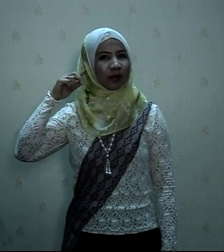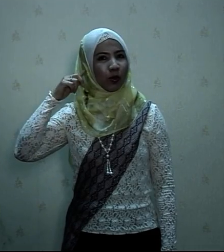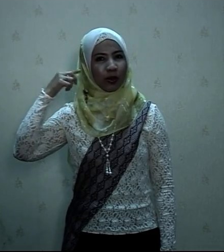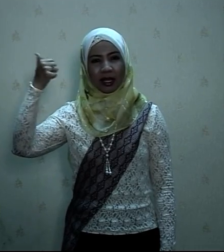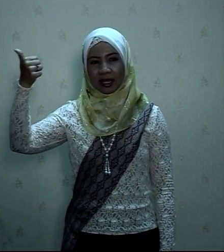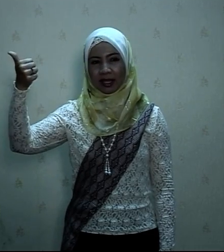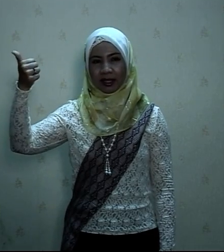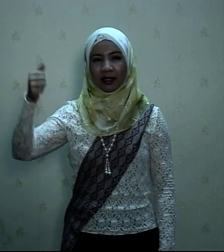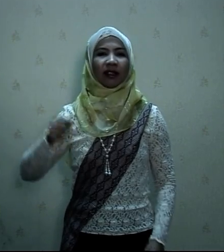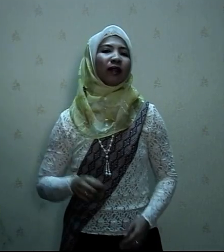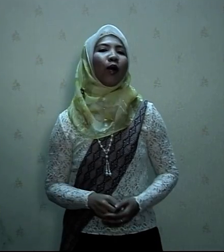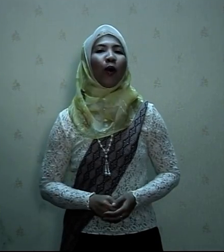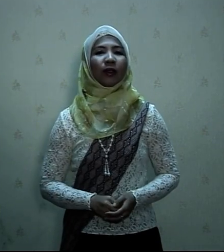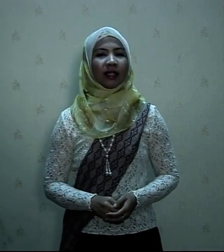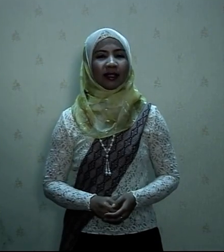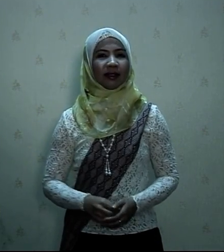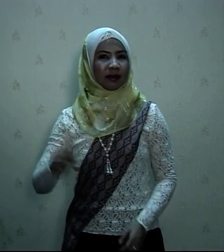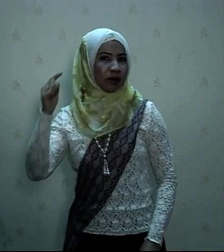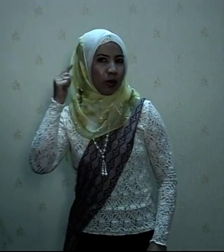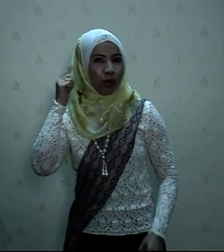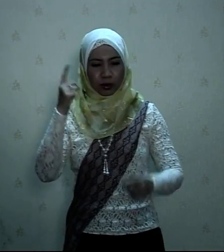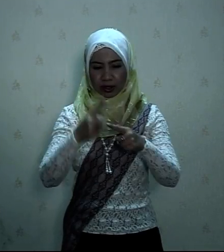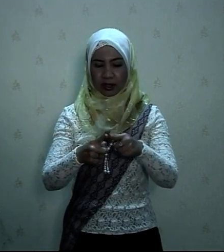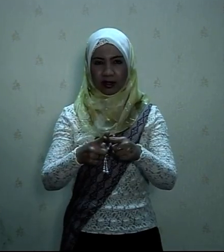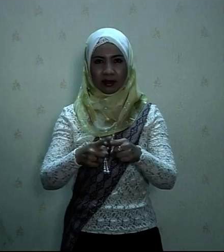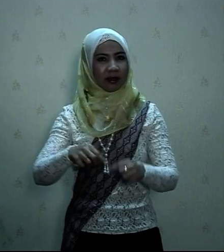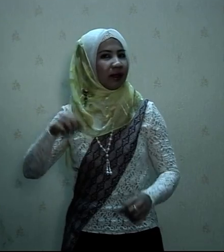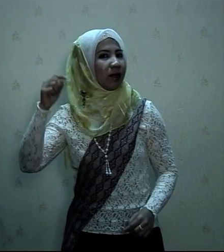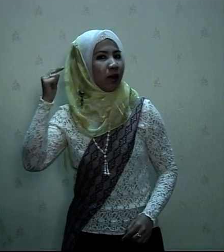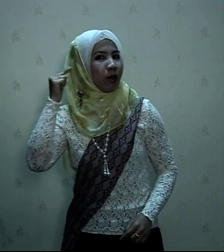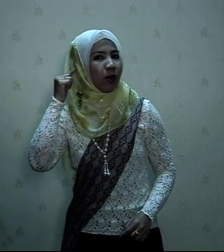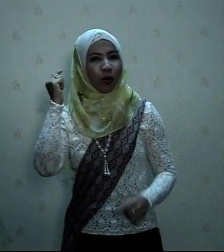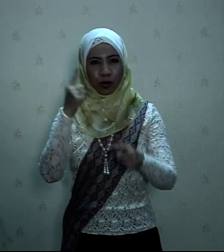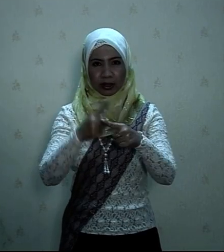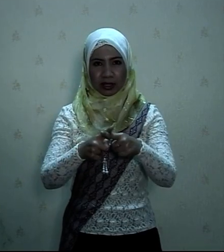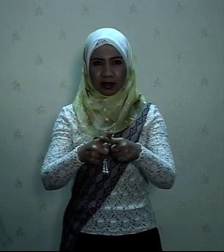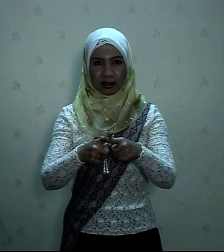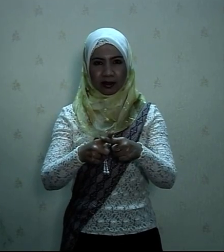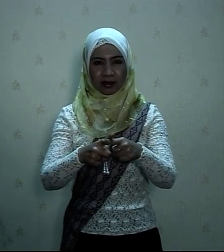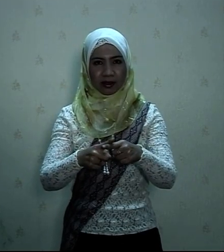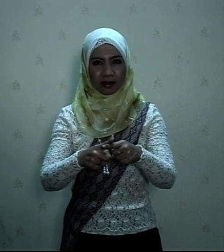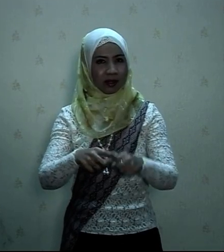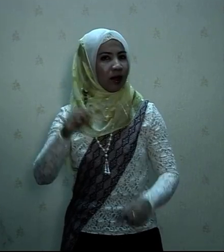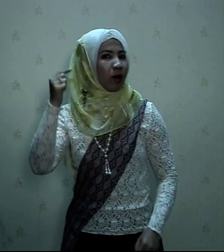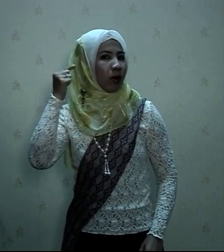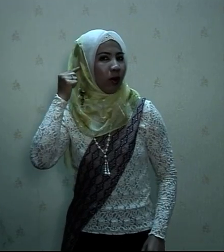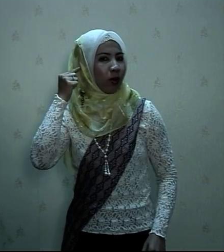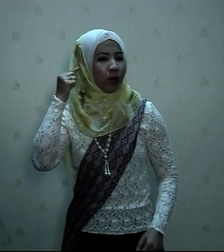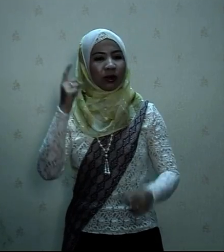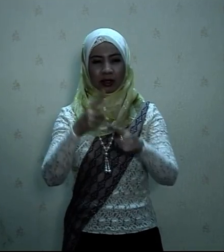หูดีหูตึงหูตึงหูตึงหูตึ